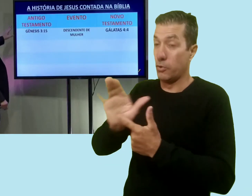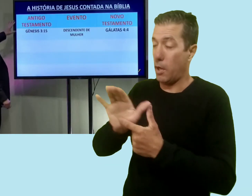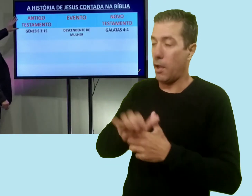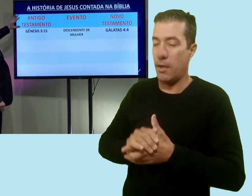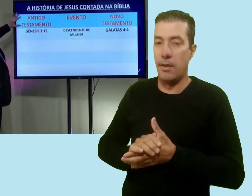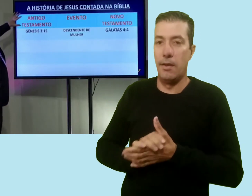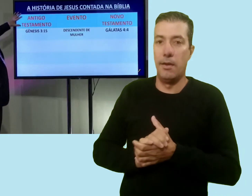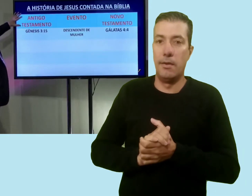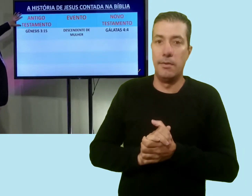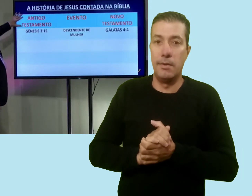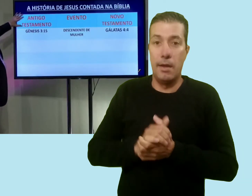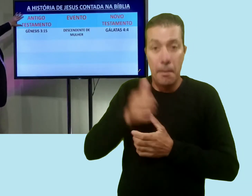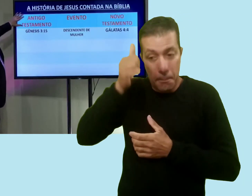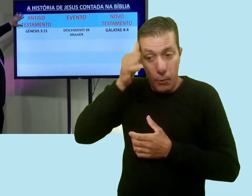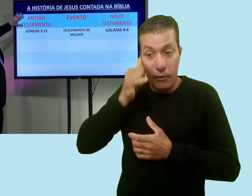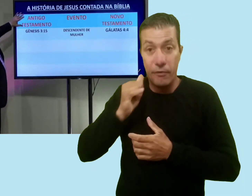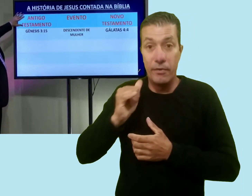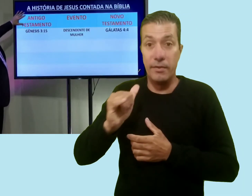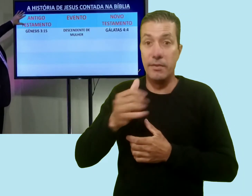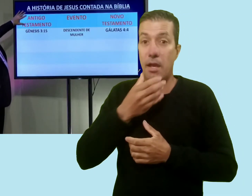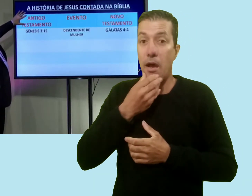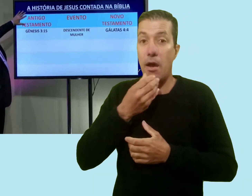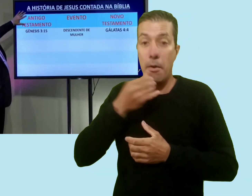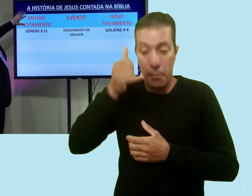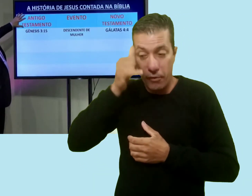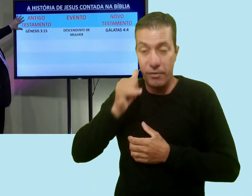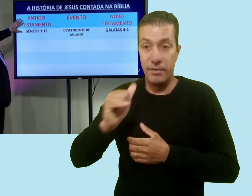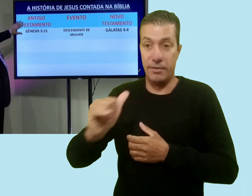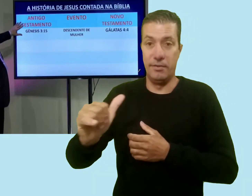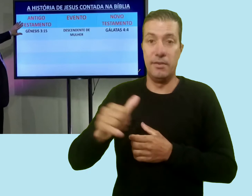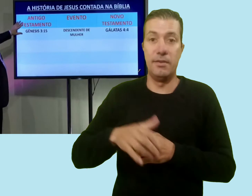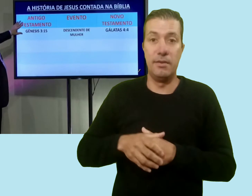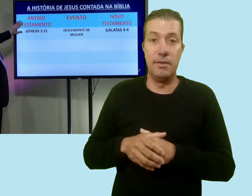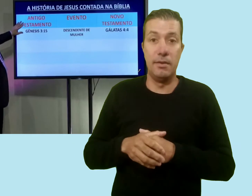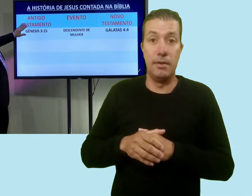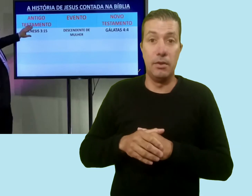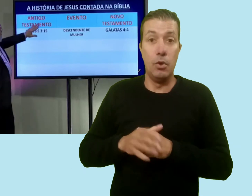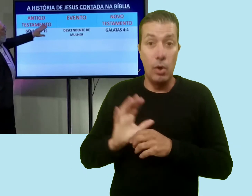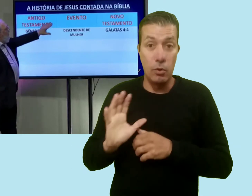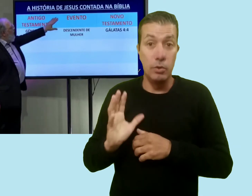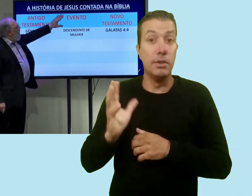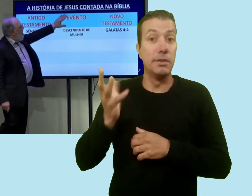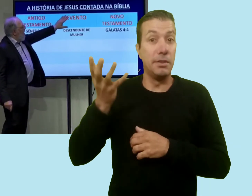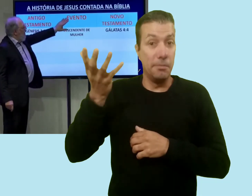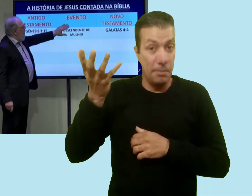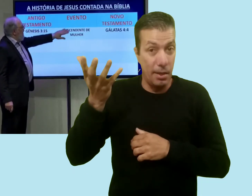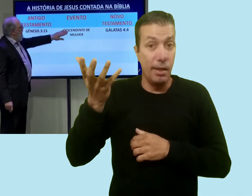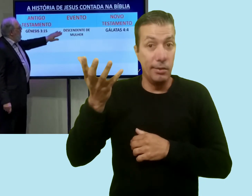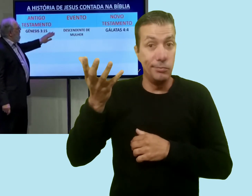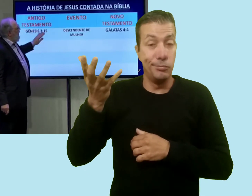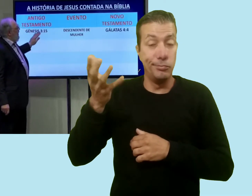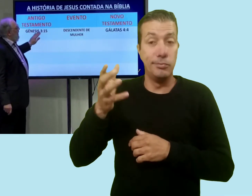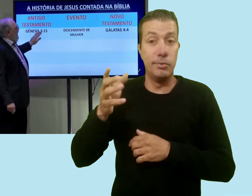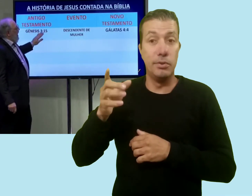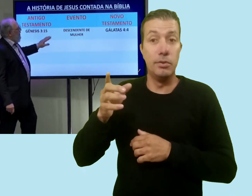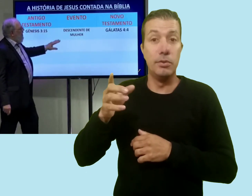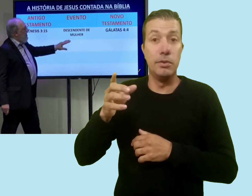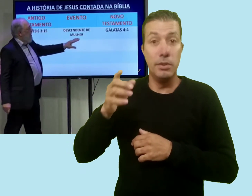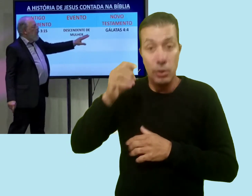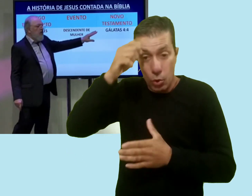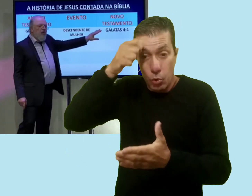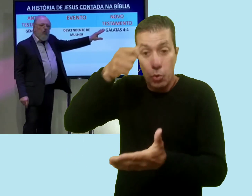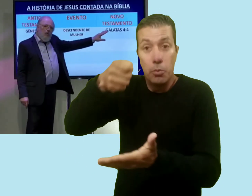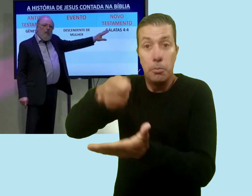Eu vou te dar aqui, ó, a profecia que está no Antigo Testamento, qual é o evento que essa profecia